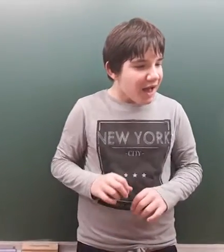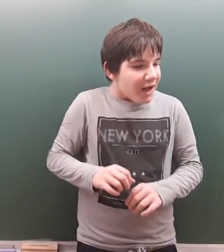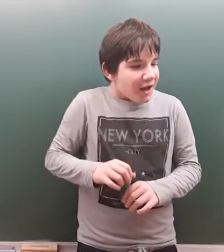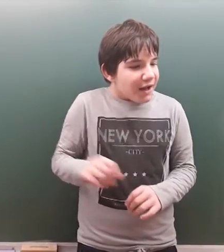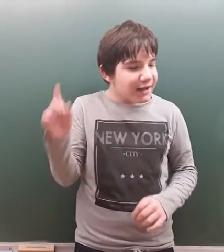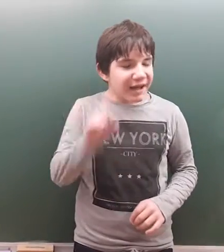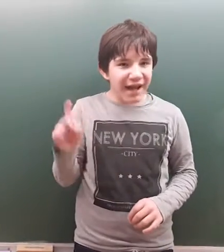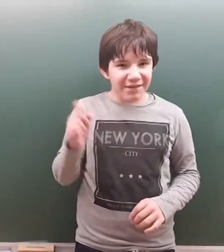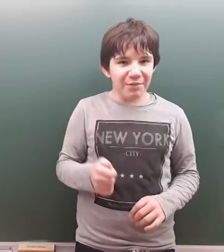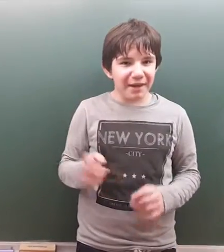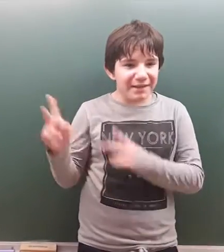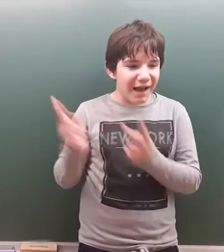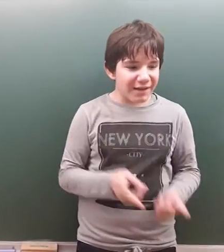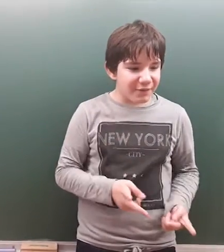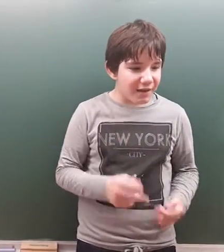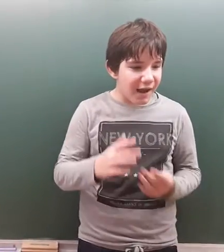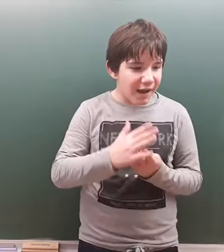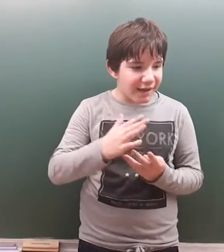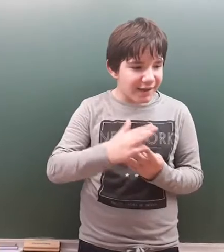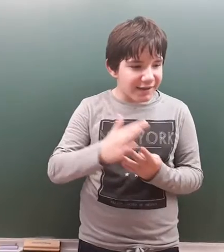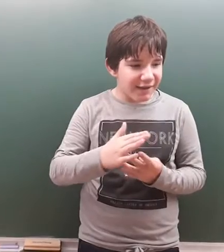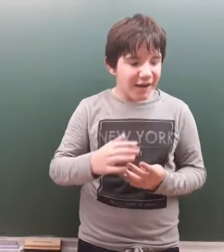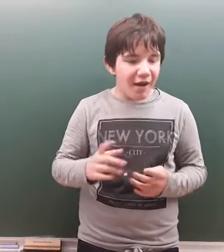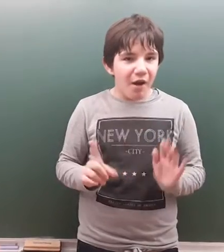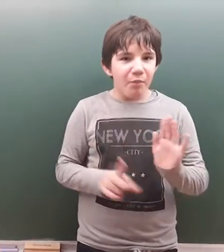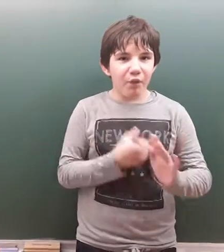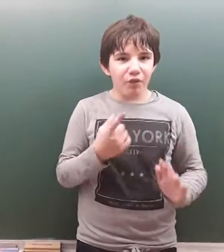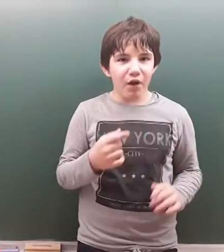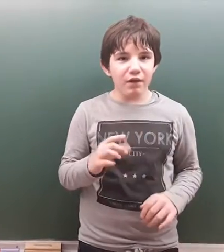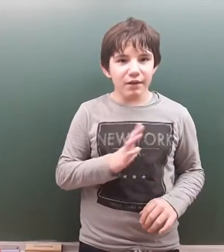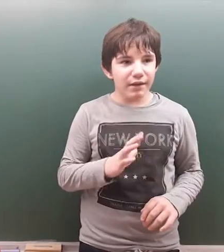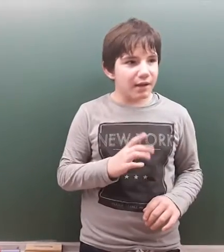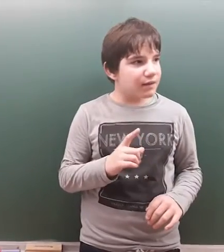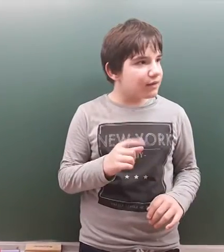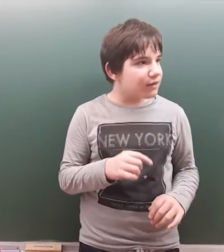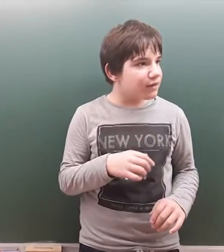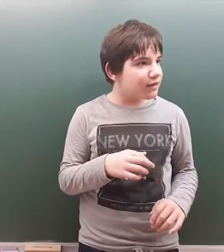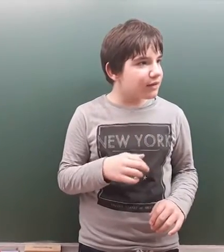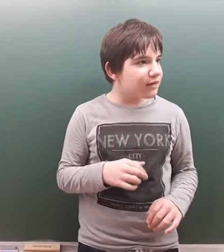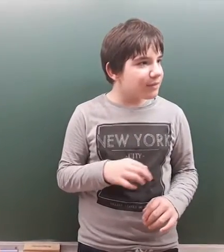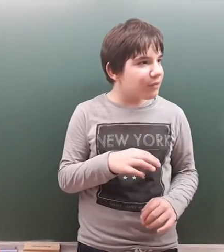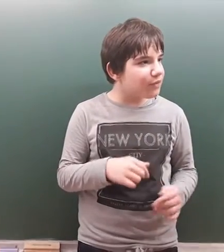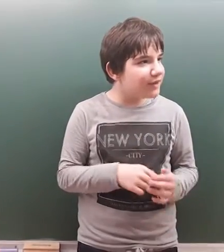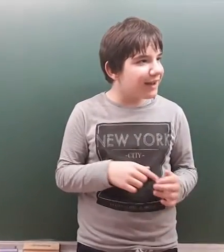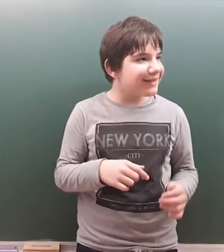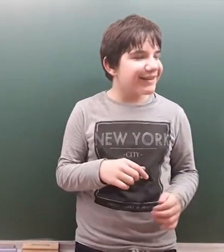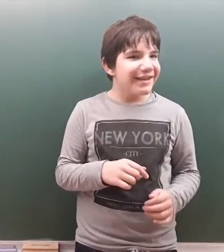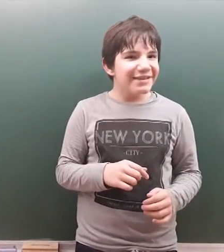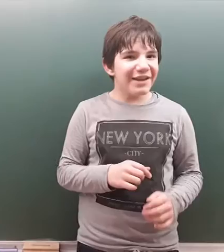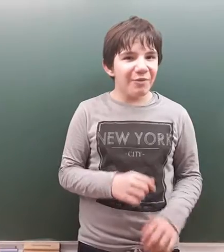Les Grèces sont presque arrivées à Athènes. Pourtant, il y a tellement